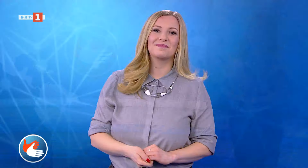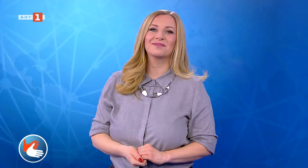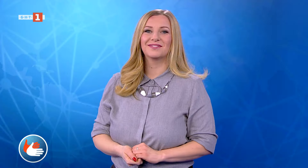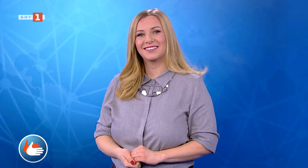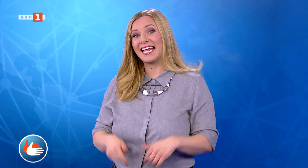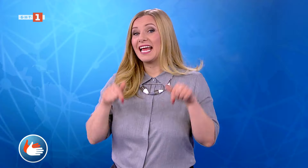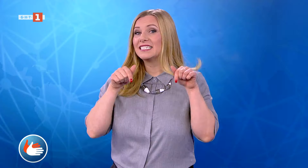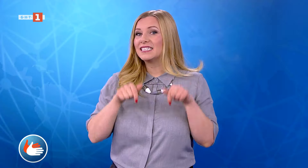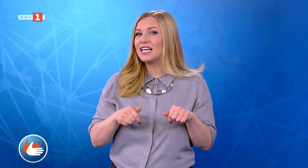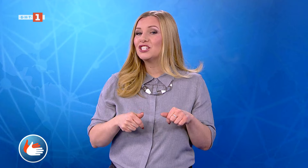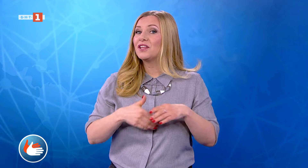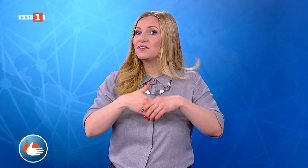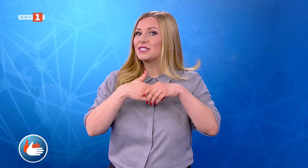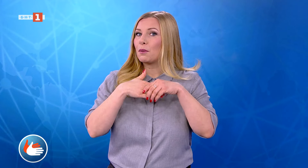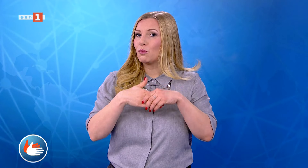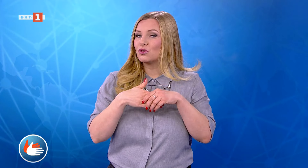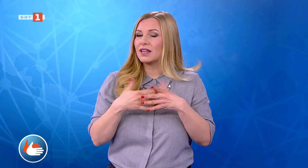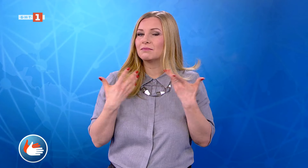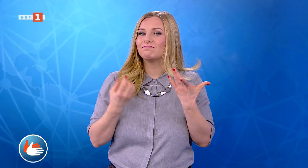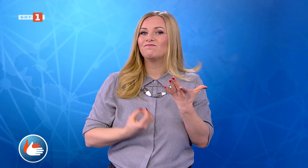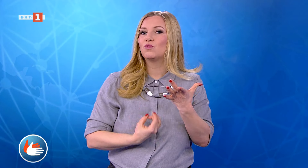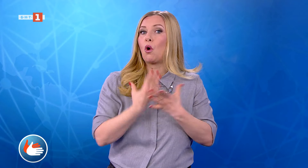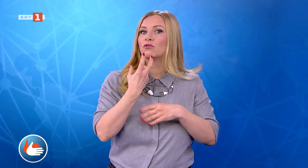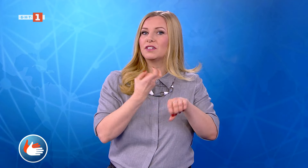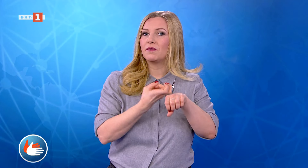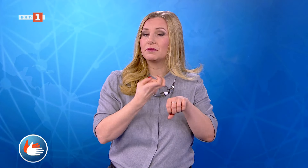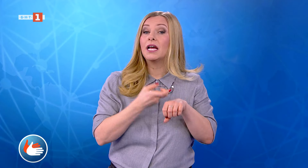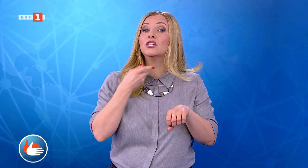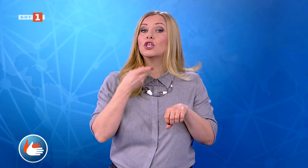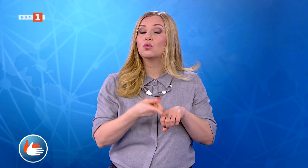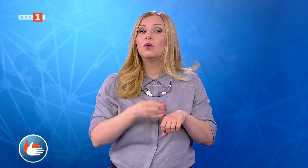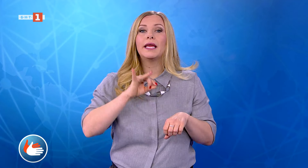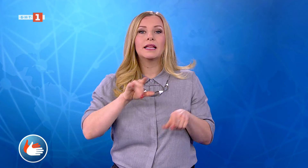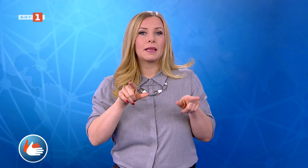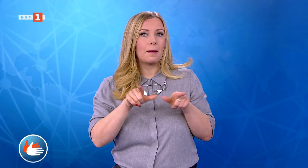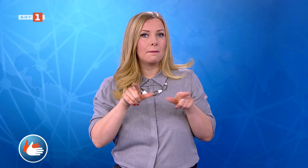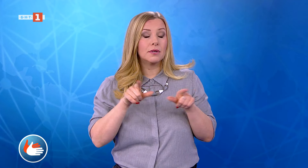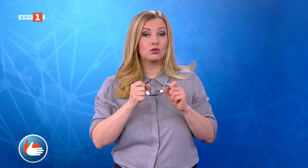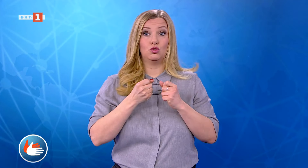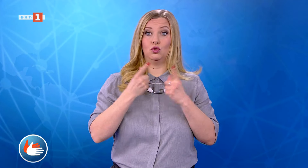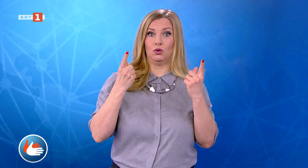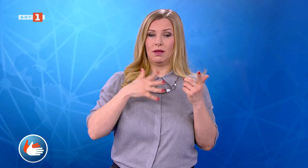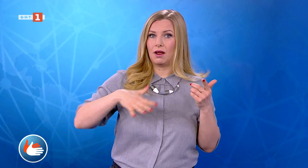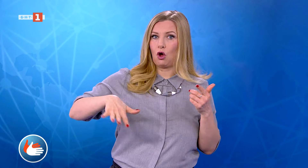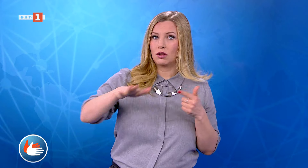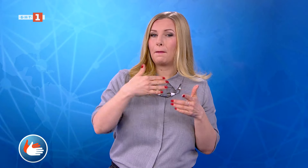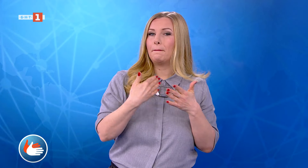Днес ще ви запознаем с новостите в медицината, с които милиардерът Илон Мъск шокира обществеността през последните дни